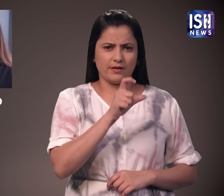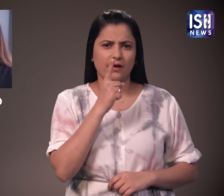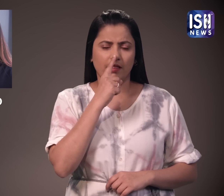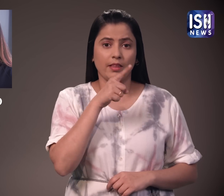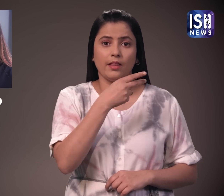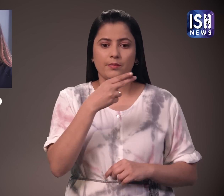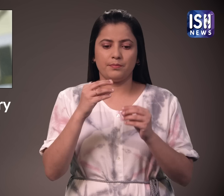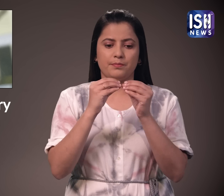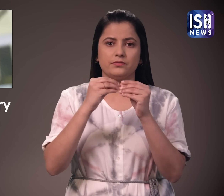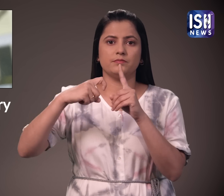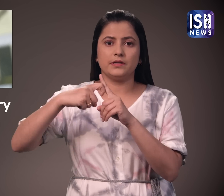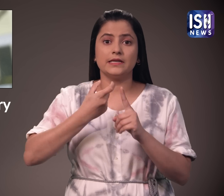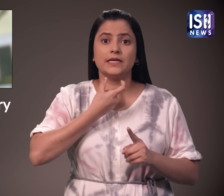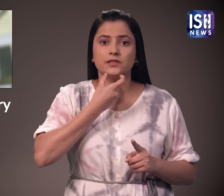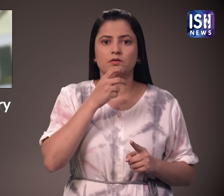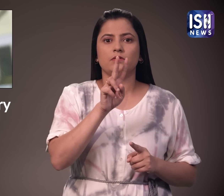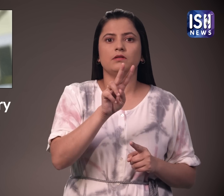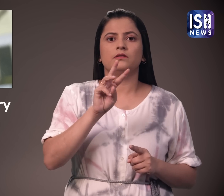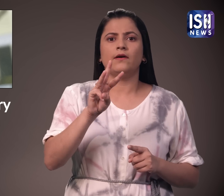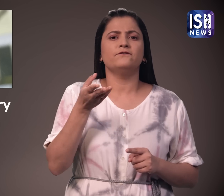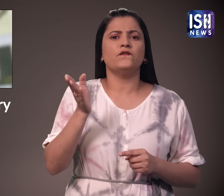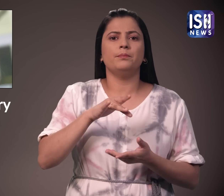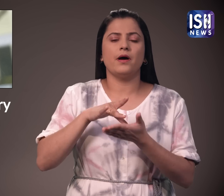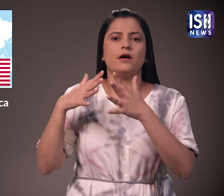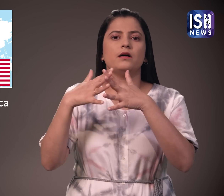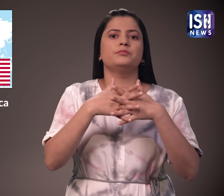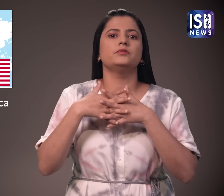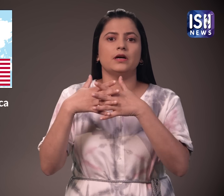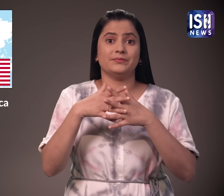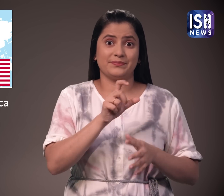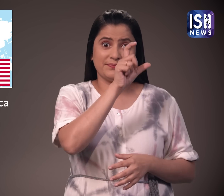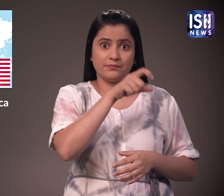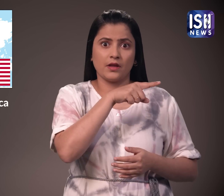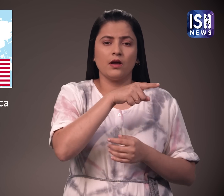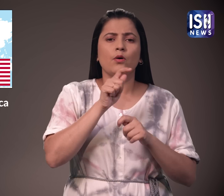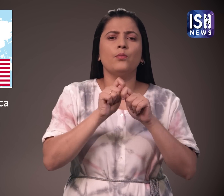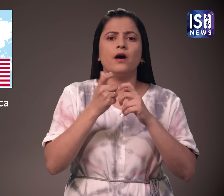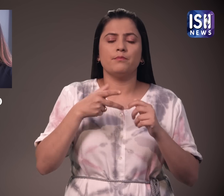30 साल की बुरुकलिन कोड़े अमेरिका की एक जानी मानी और खुबसूरत मॉडल है